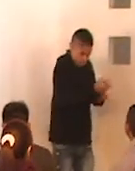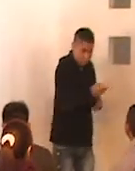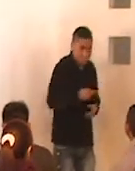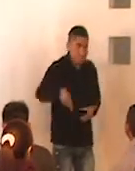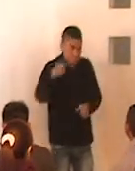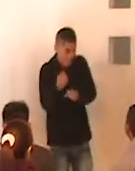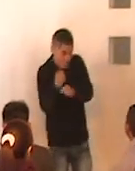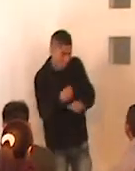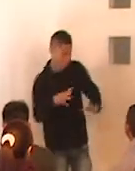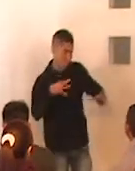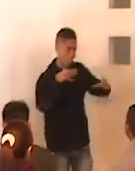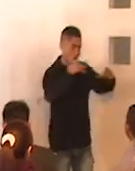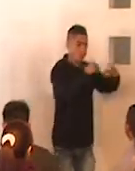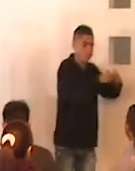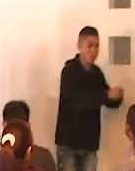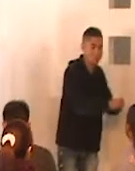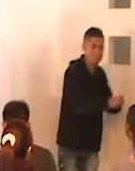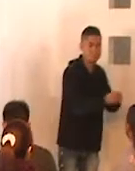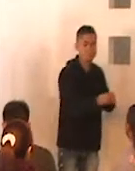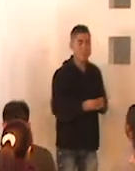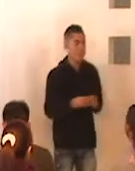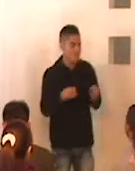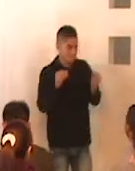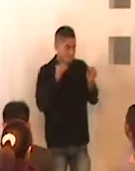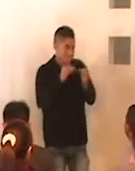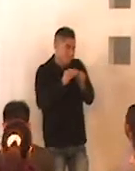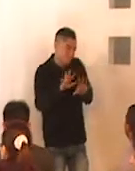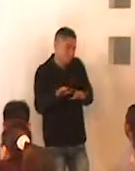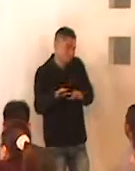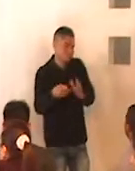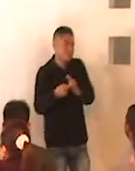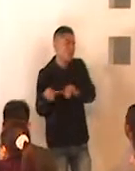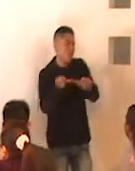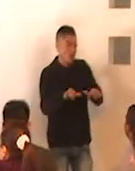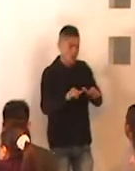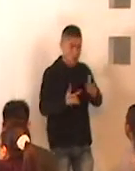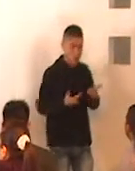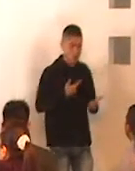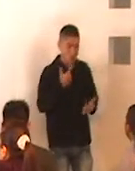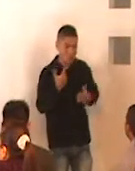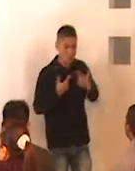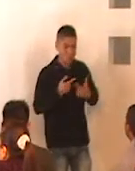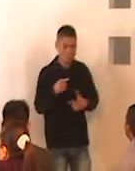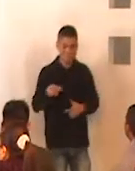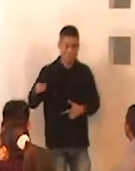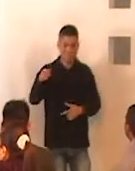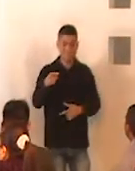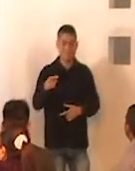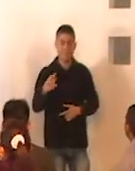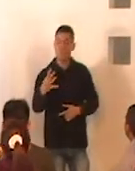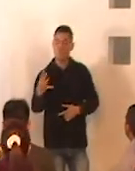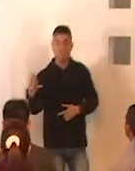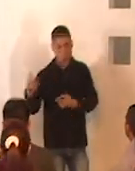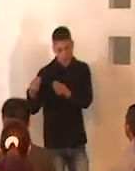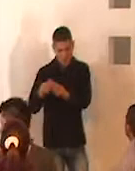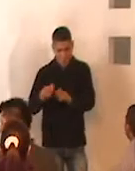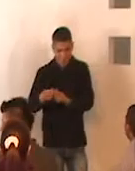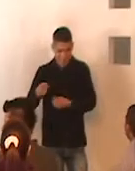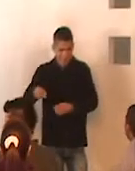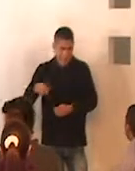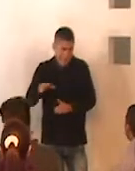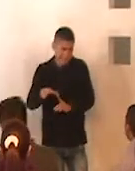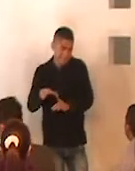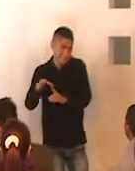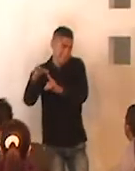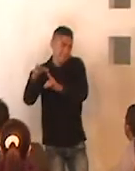áreas pues difiere un poco. Estamos en una lucha con digámoslo, cuatro compañeros muy especiales. Porque